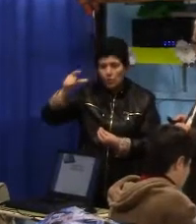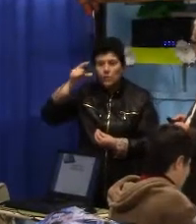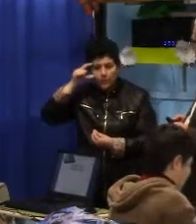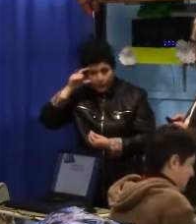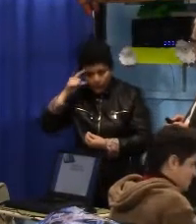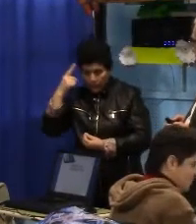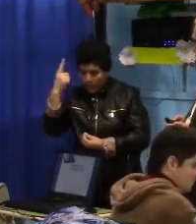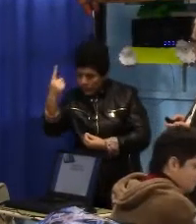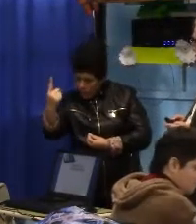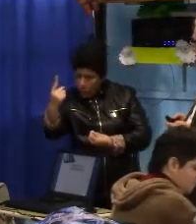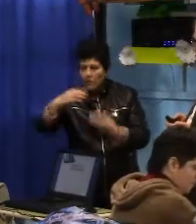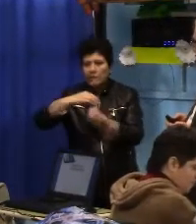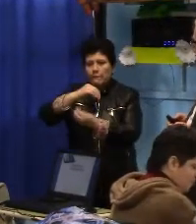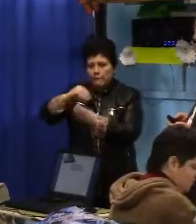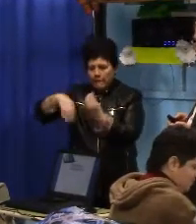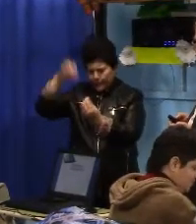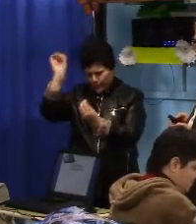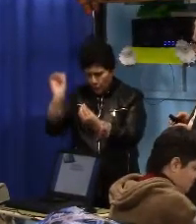Una familia.